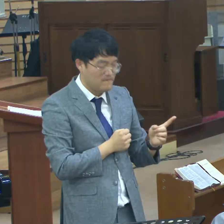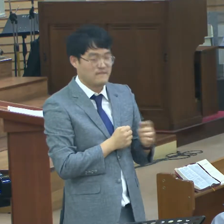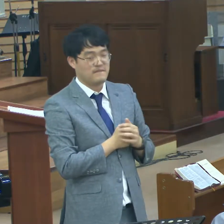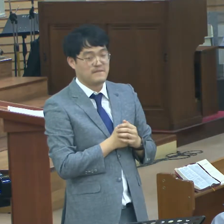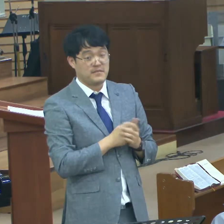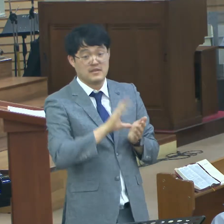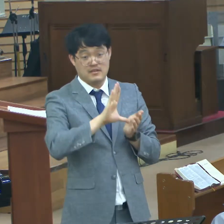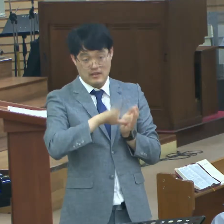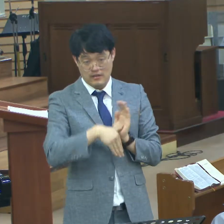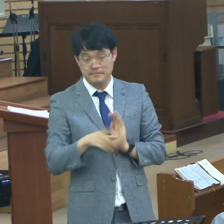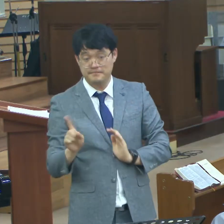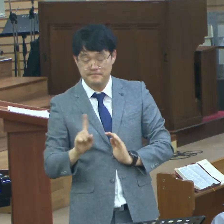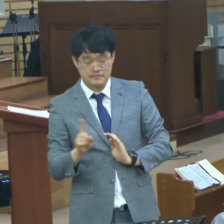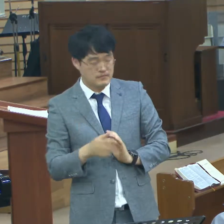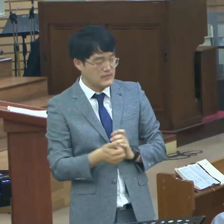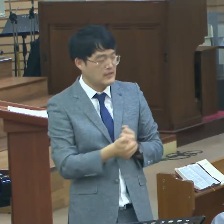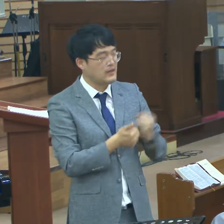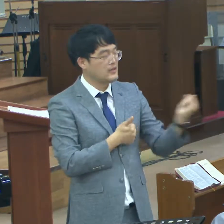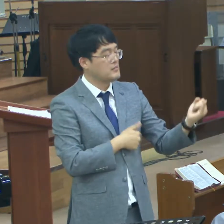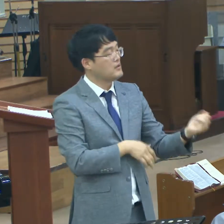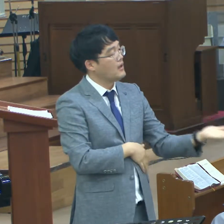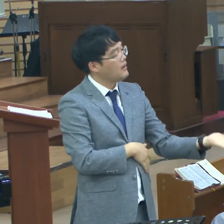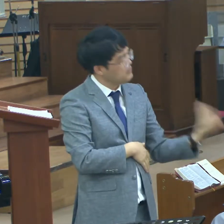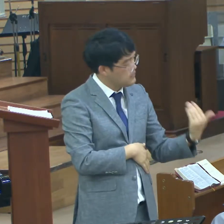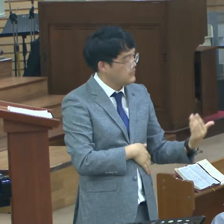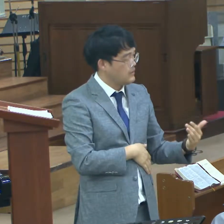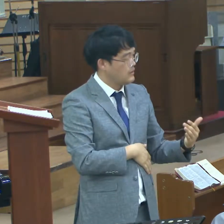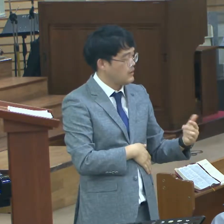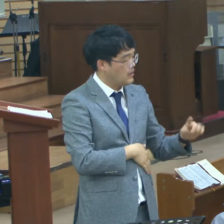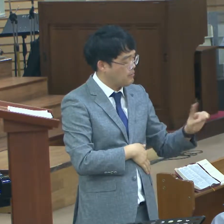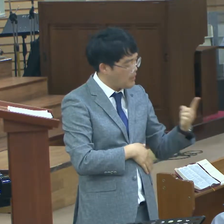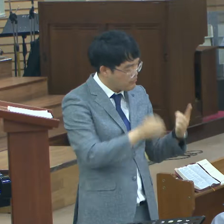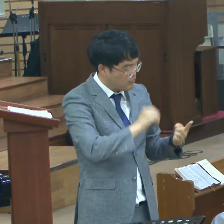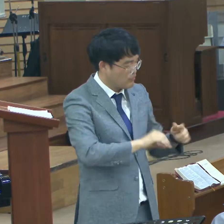자, 그거를 아내지만 다 밝히고 싶을까요?